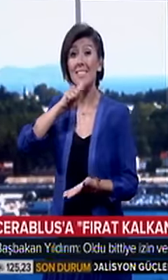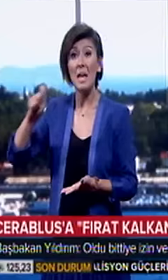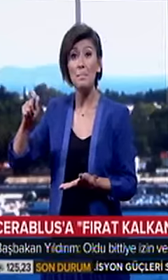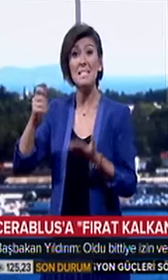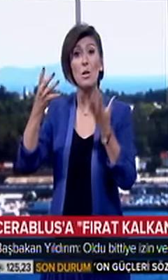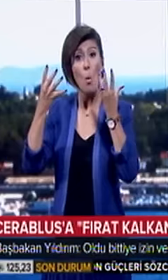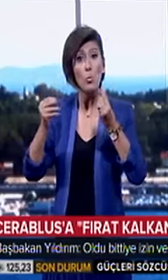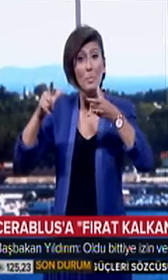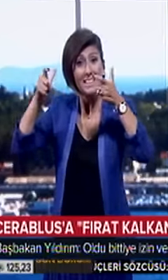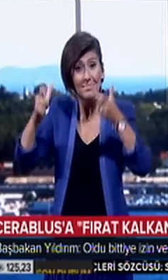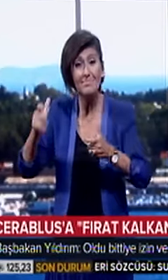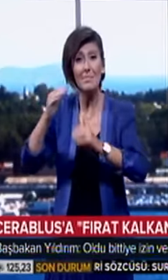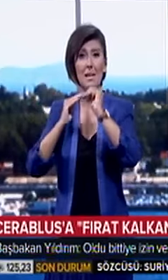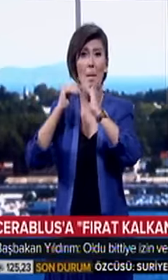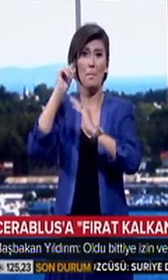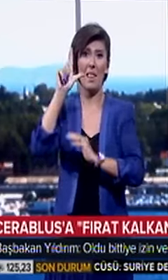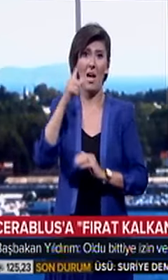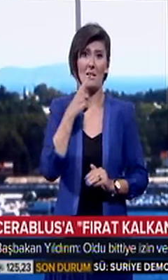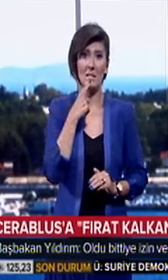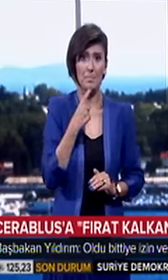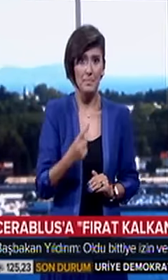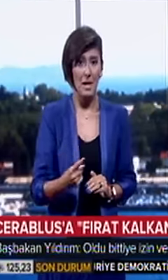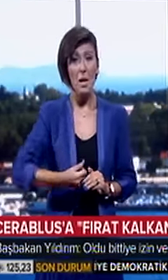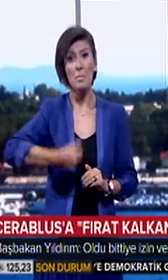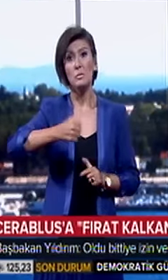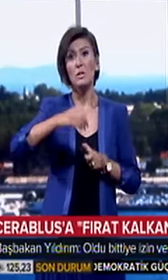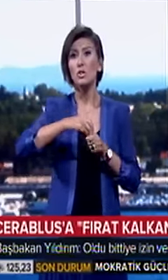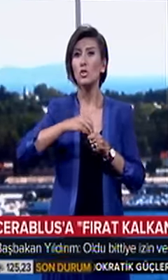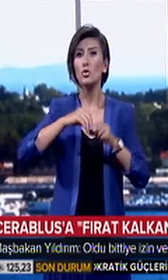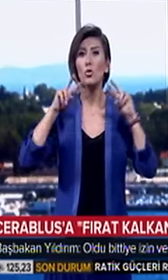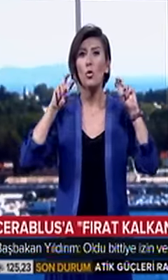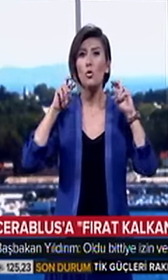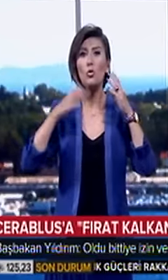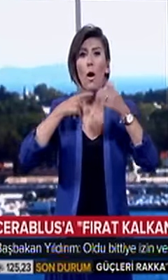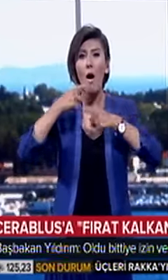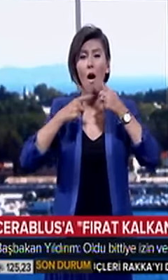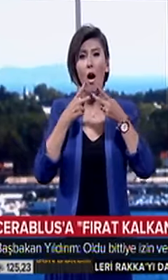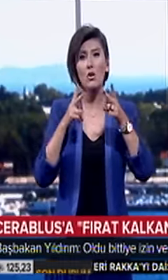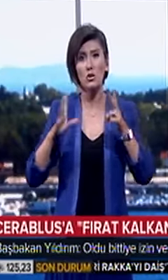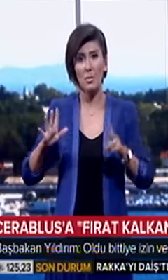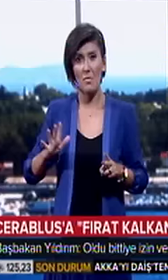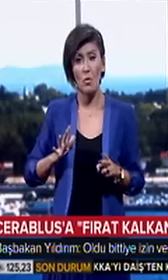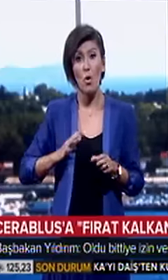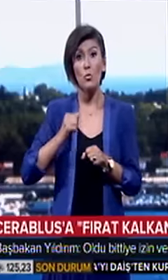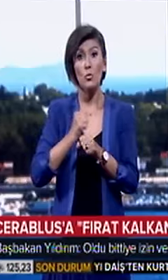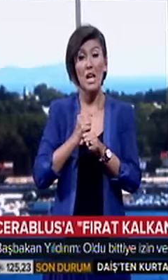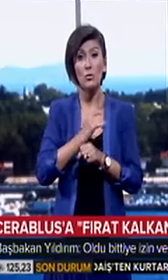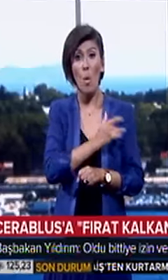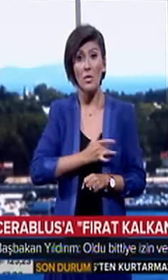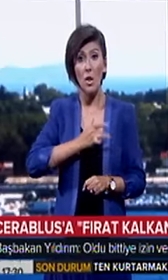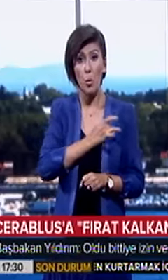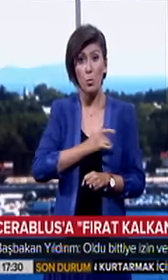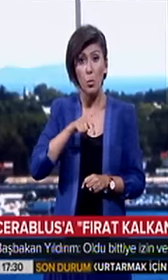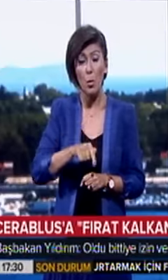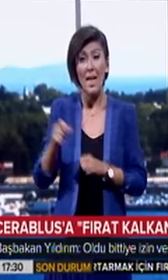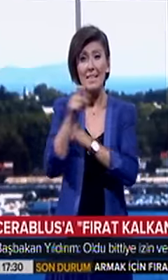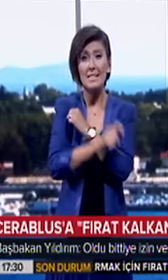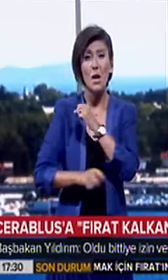oluşması gerektiğini de ifade etti. Başbakan, iç gündeme ilişkinde önemli açıklamalar yaptı. Güneydoğu Anadolu'da